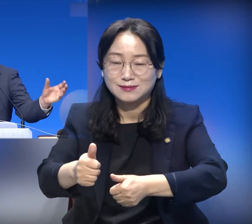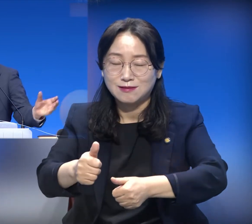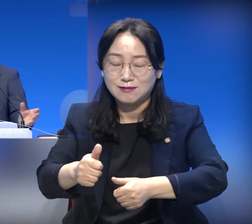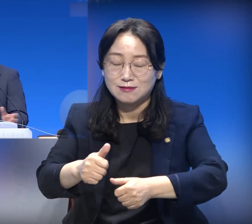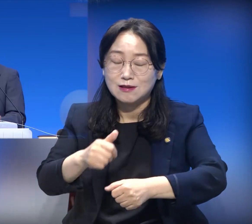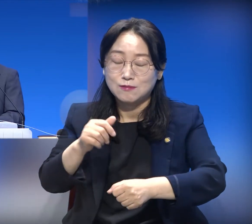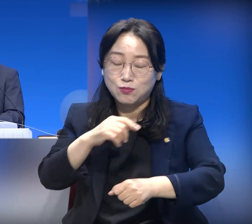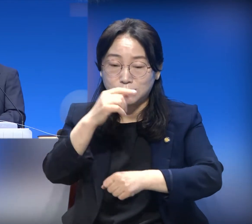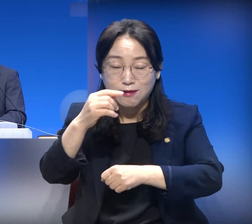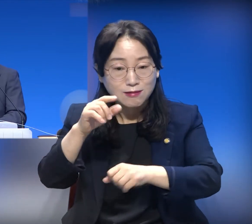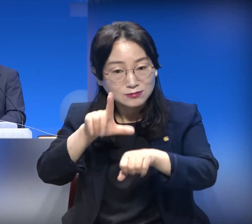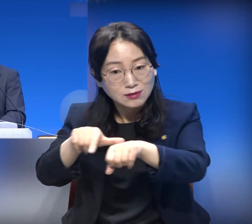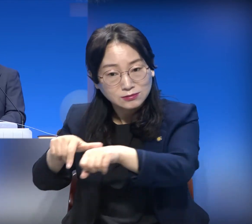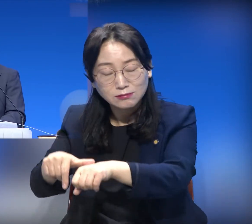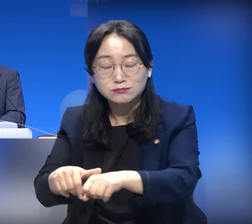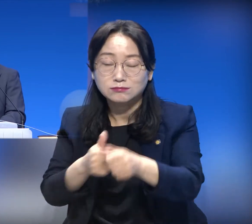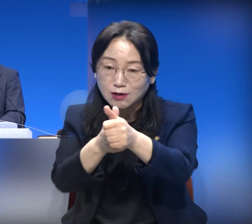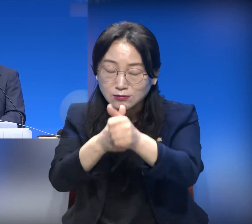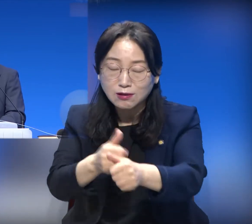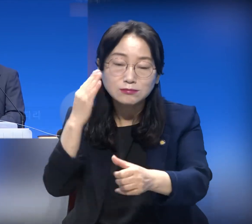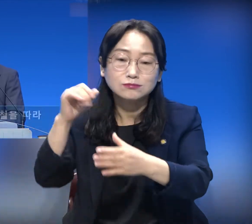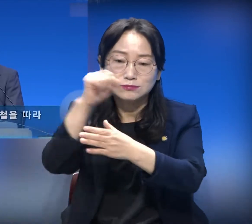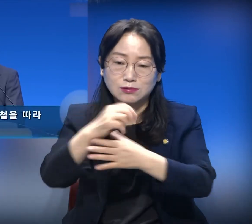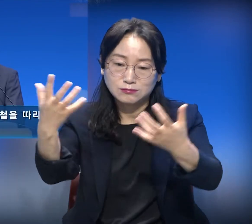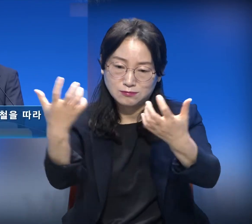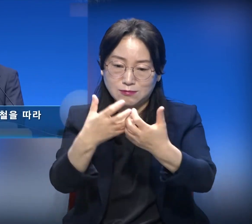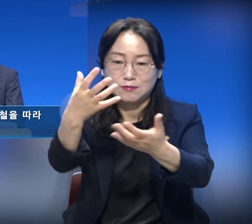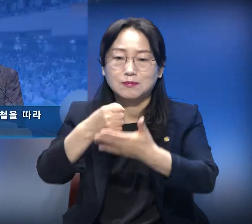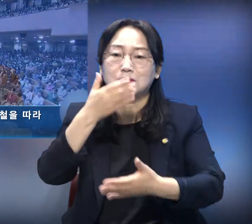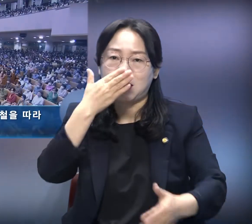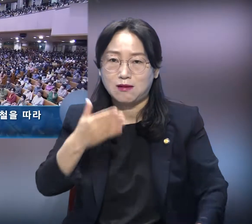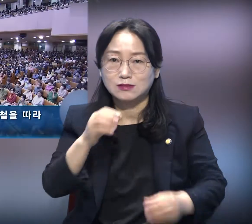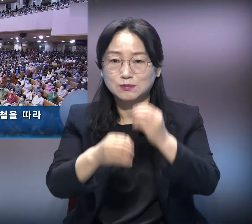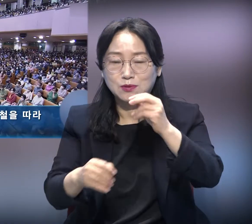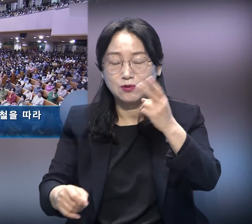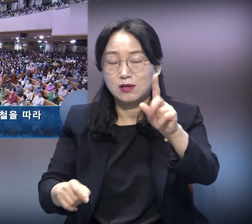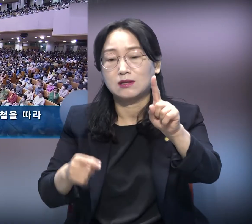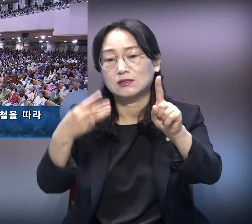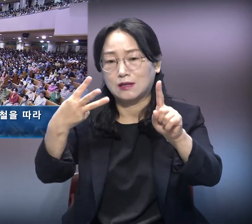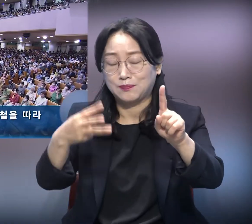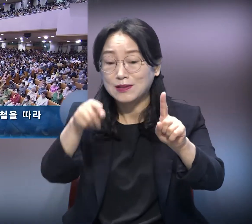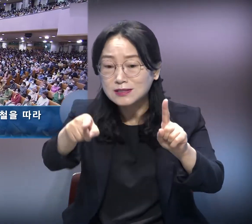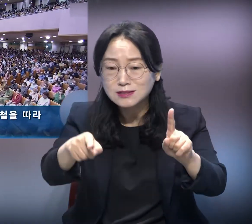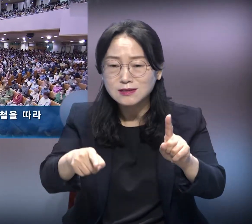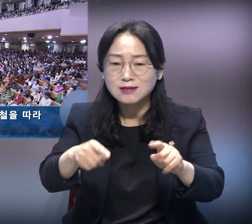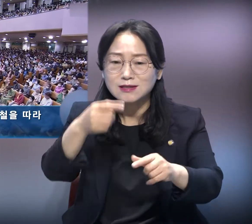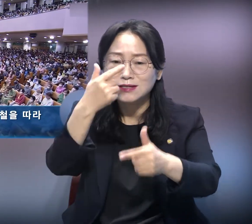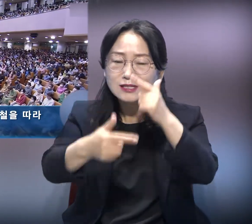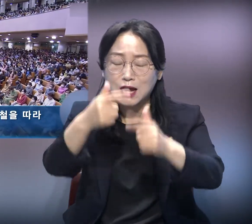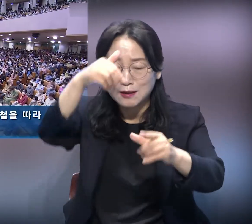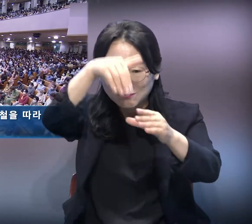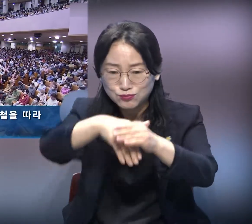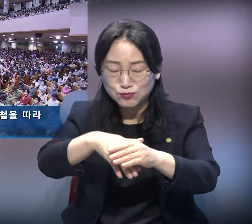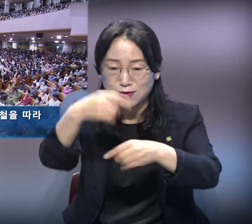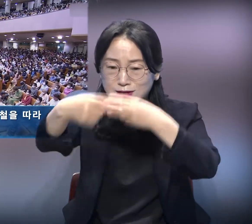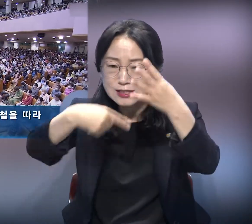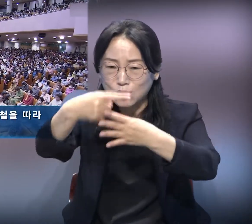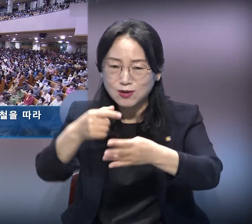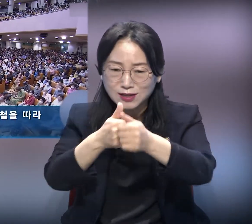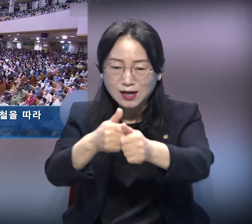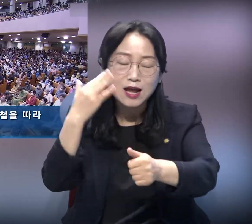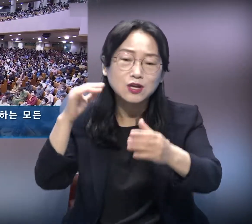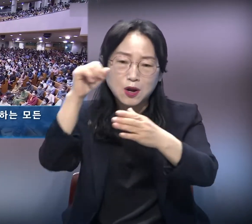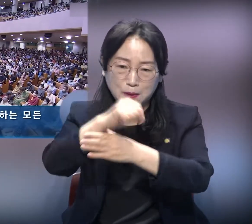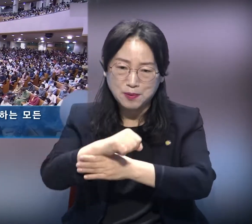풍성한 열매를 맺게 되는 것입니다. 시편 1편 3절은 이와 같이 고백합니다. 그는 시냇가에 심은 나무가 철을 따라 열매를